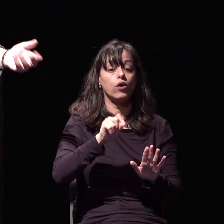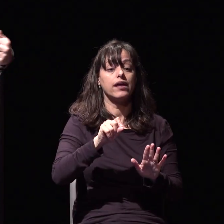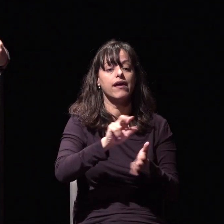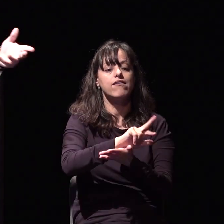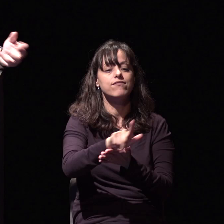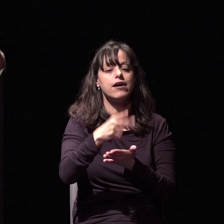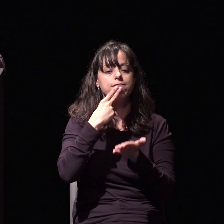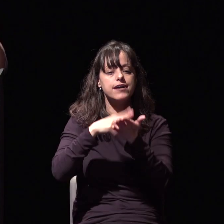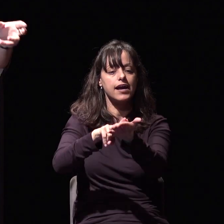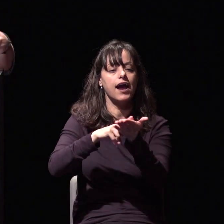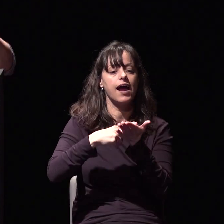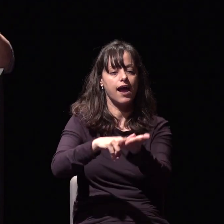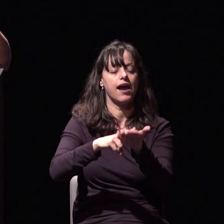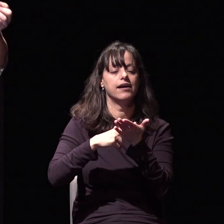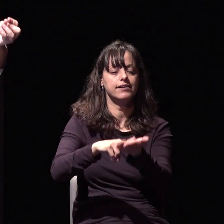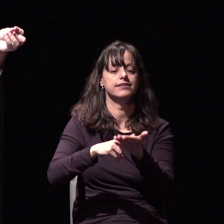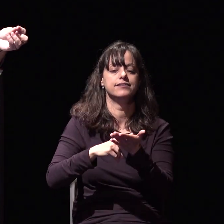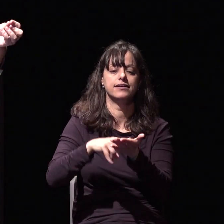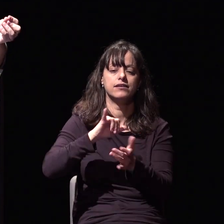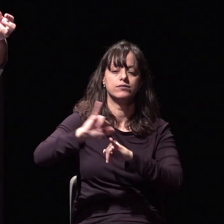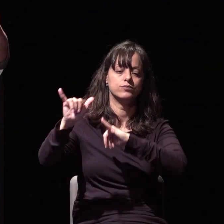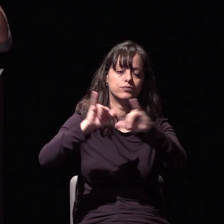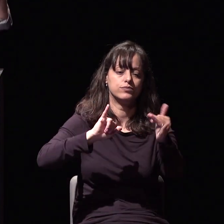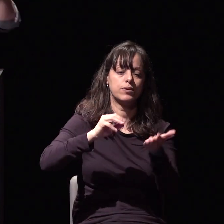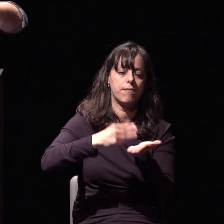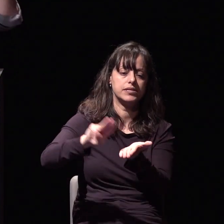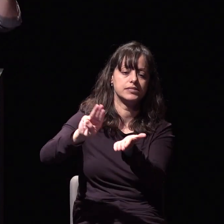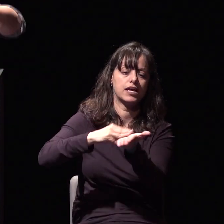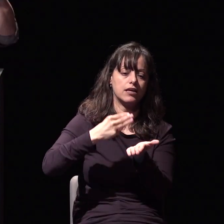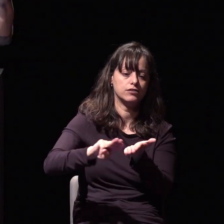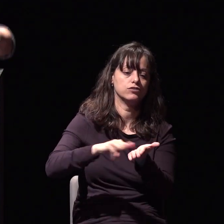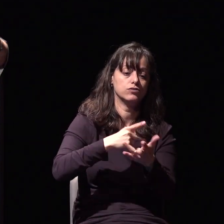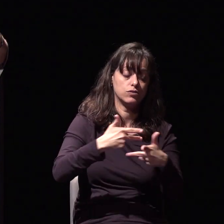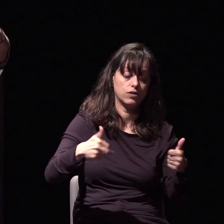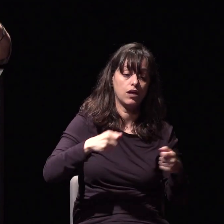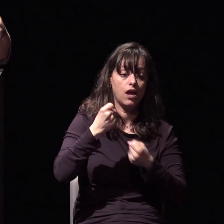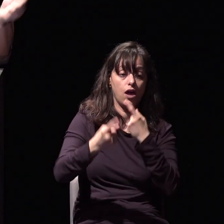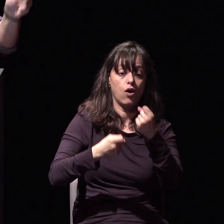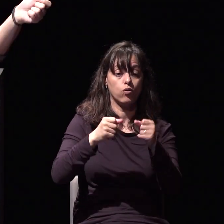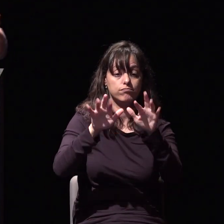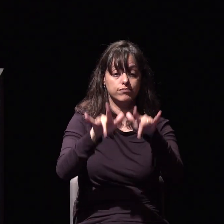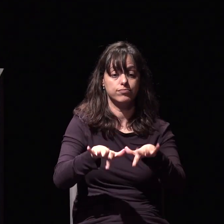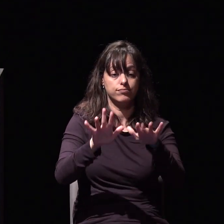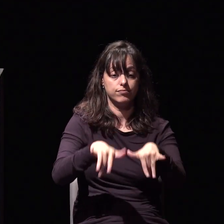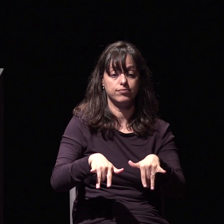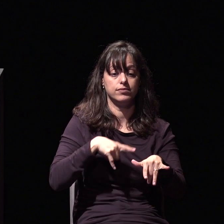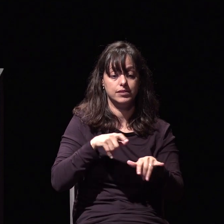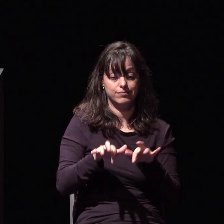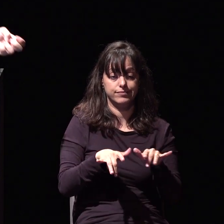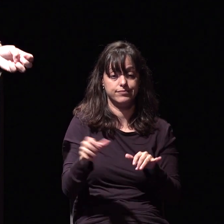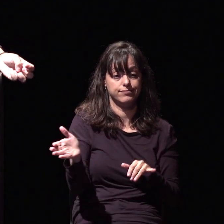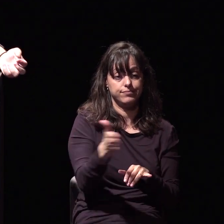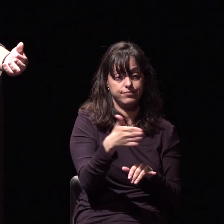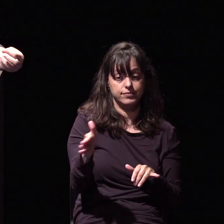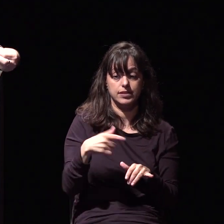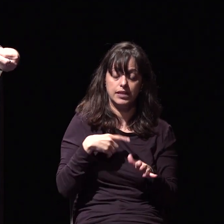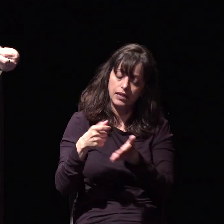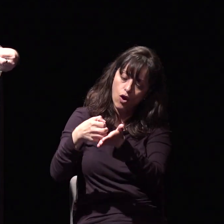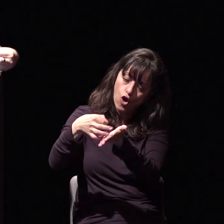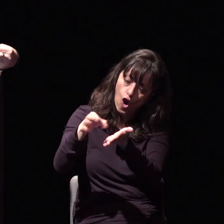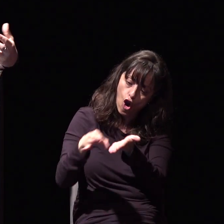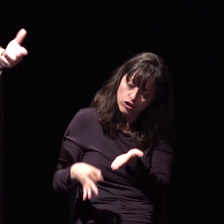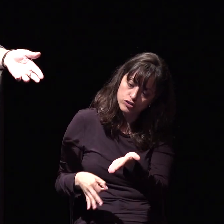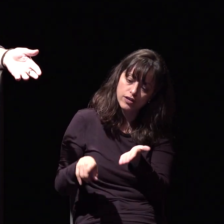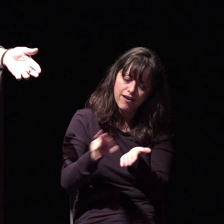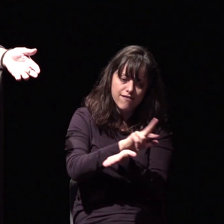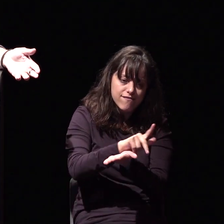de cartas, trocas de bilhetes, alguns conjuntos de textos datilografados que são corrigidos à mão por ela, né? E